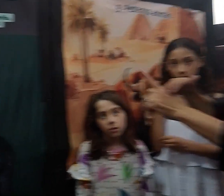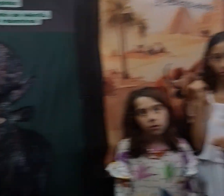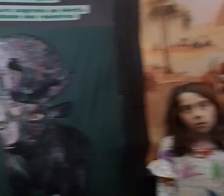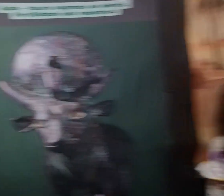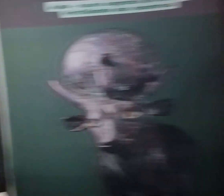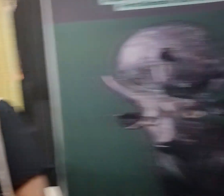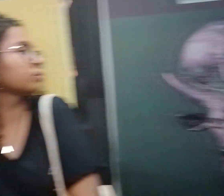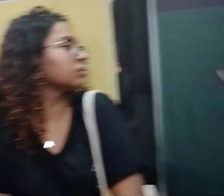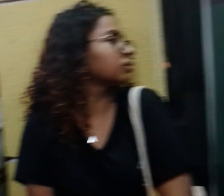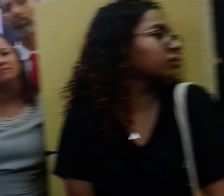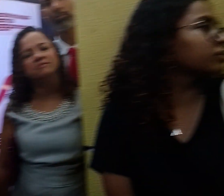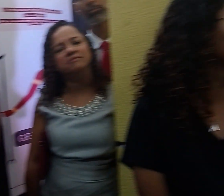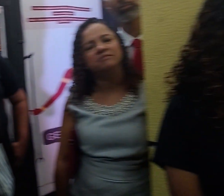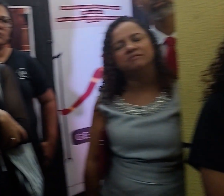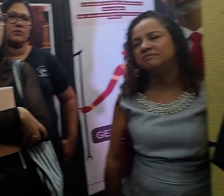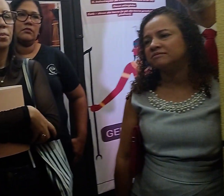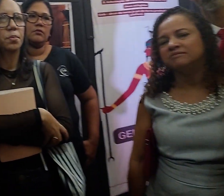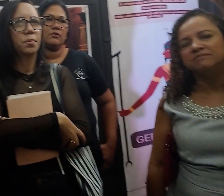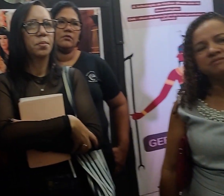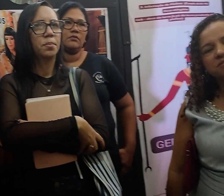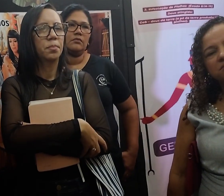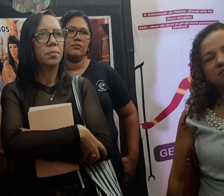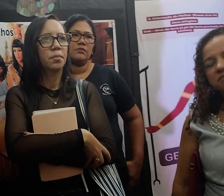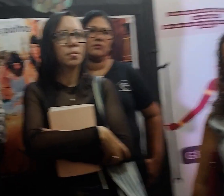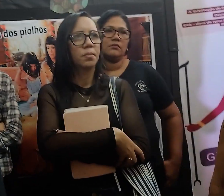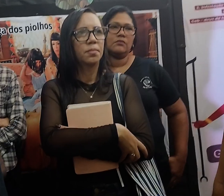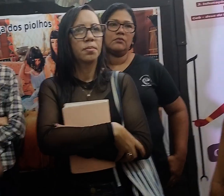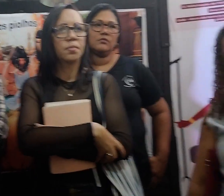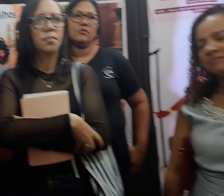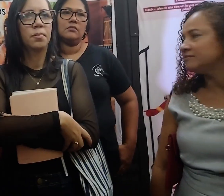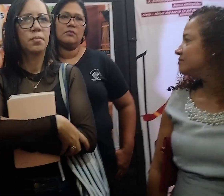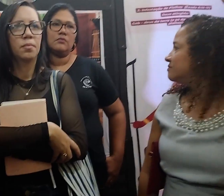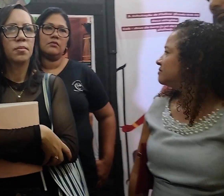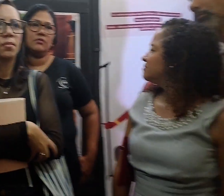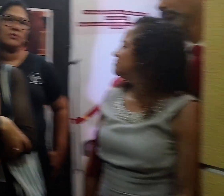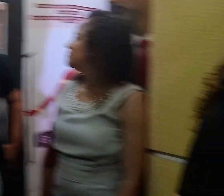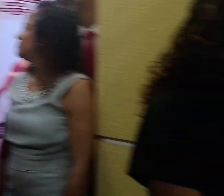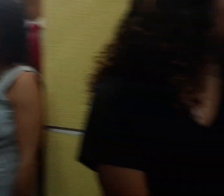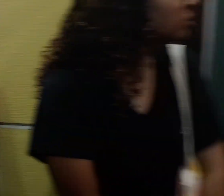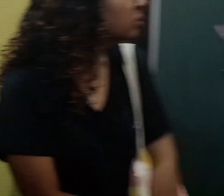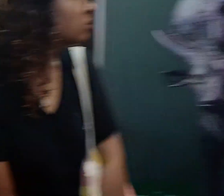de Faraó, mesmo assim, continuava endurecido.